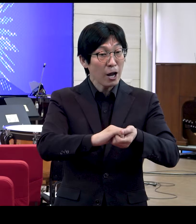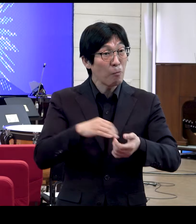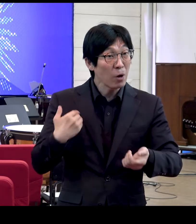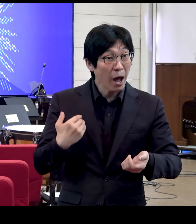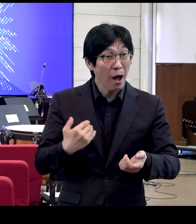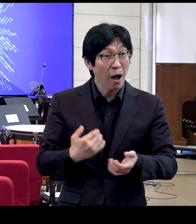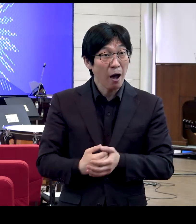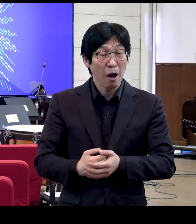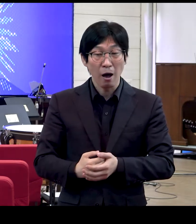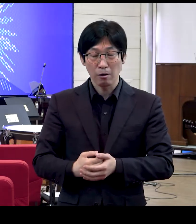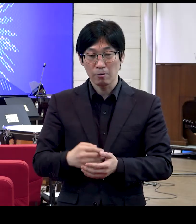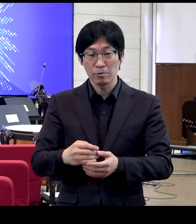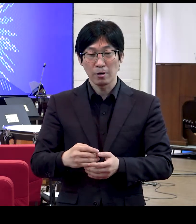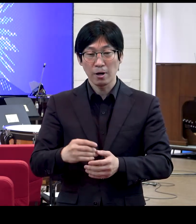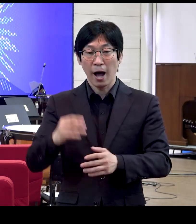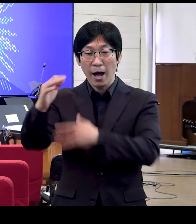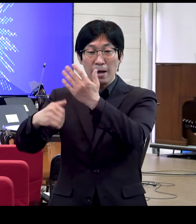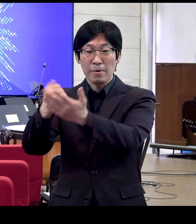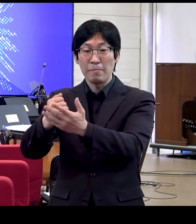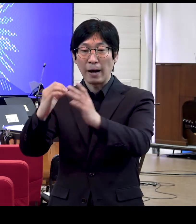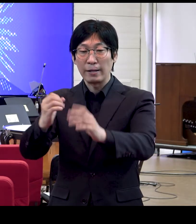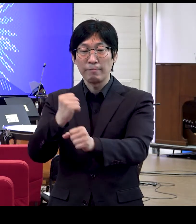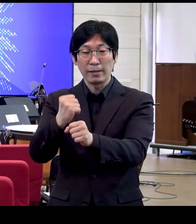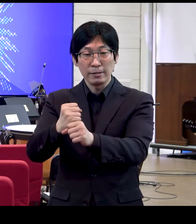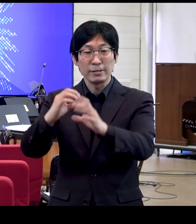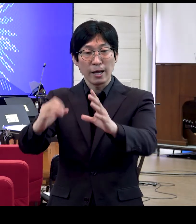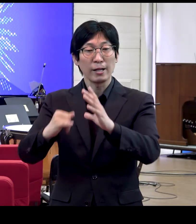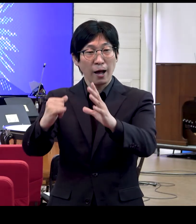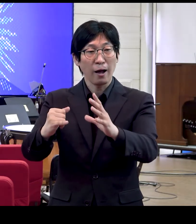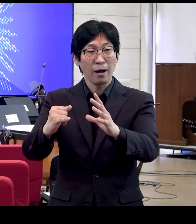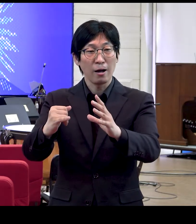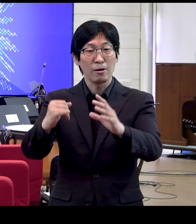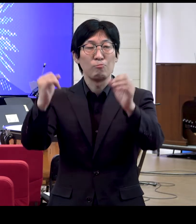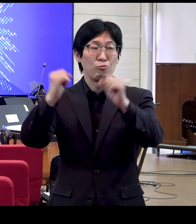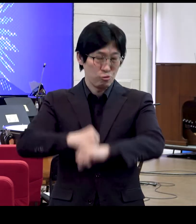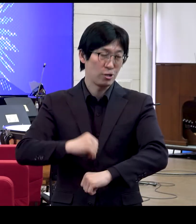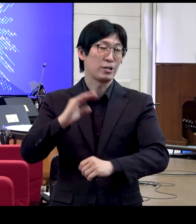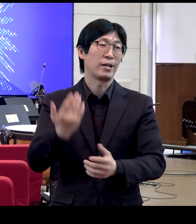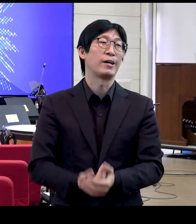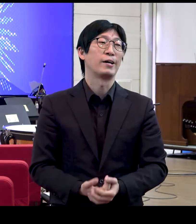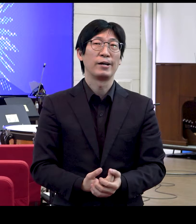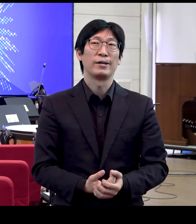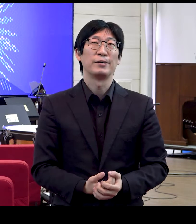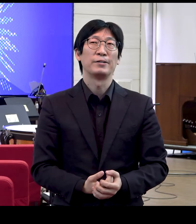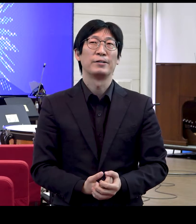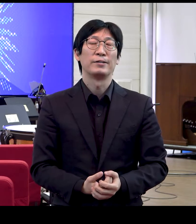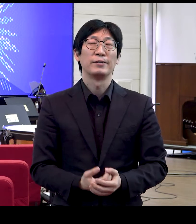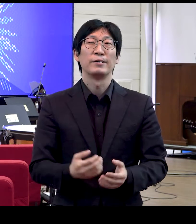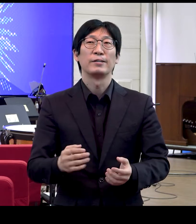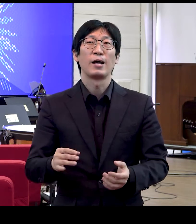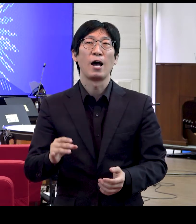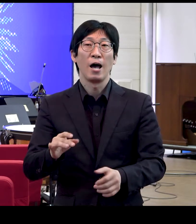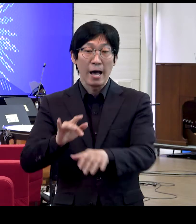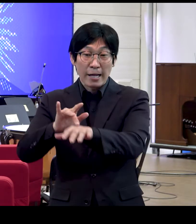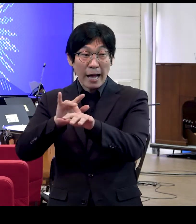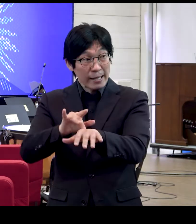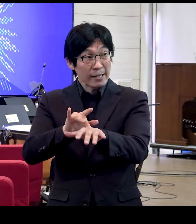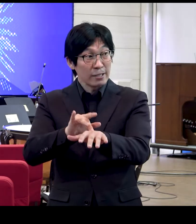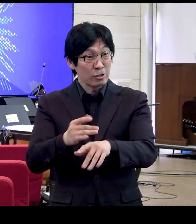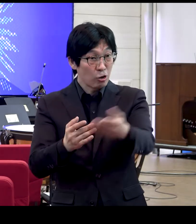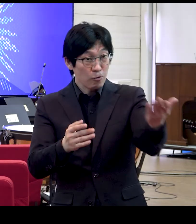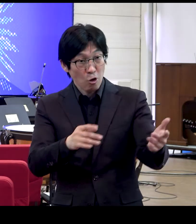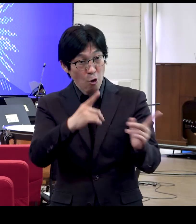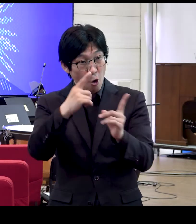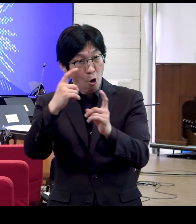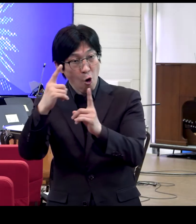그걸 모르면요, 창조 질서가 깨져버려요. 바로 그래서 간교한 자 사탄은요, 우리를